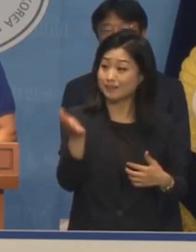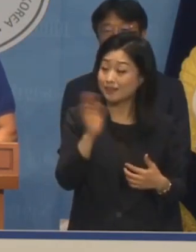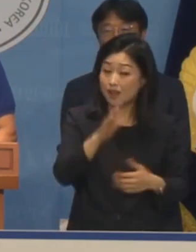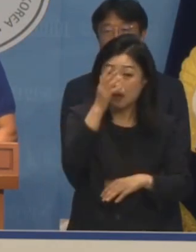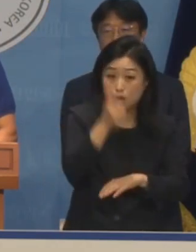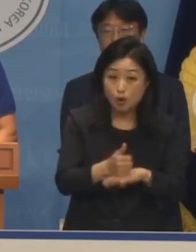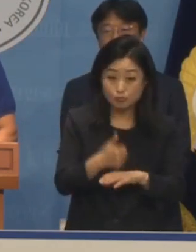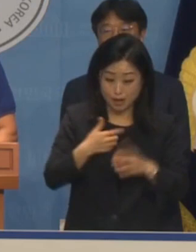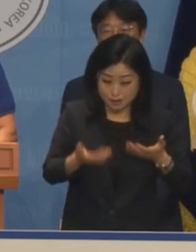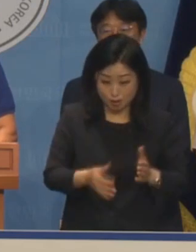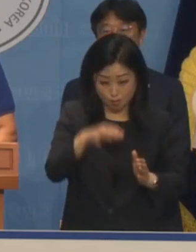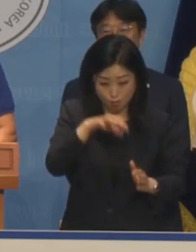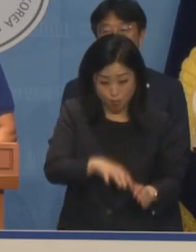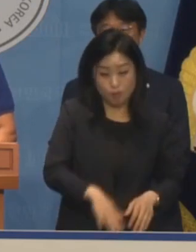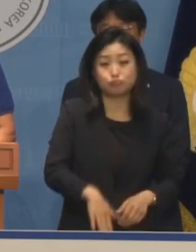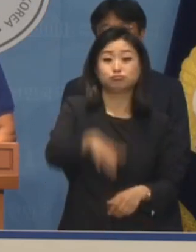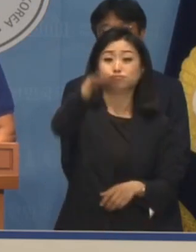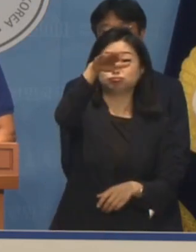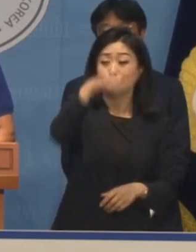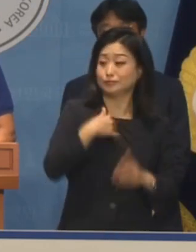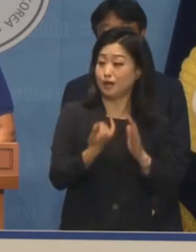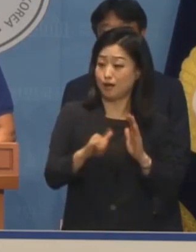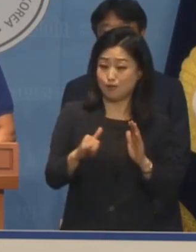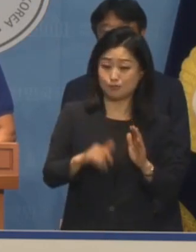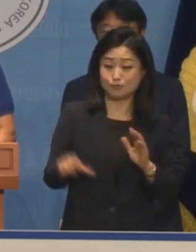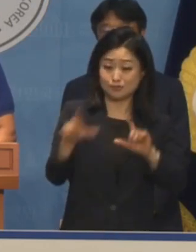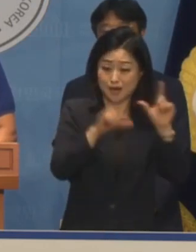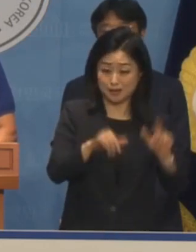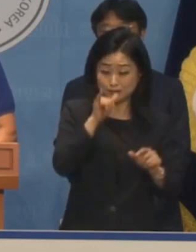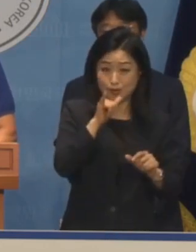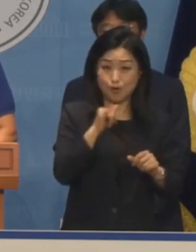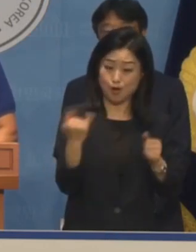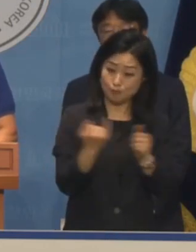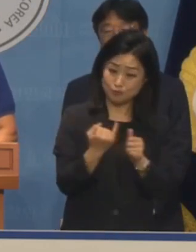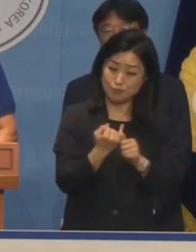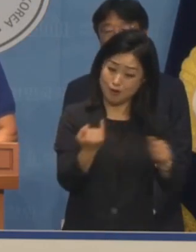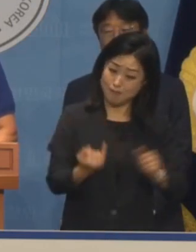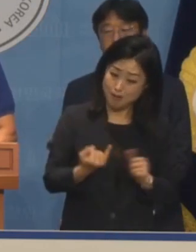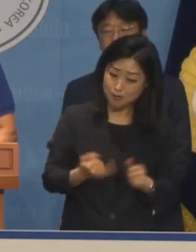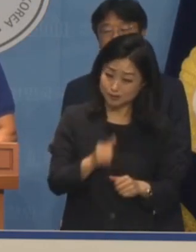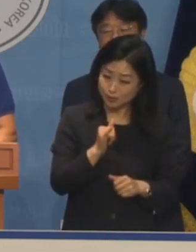자기 고양이 거기고 가족이 거기 있고 부부하위체계